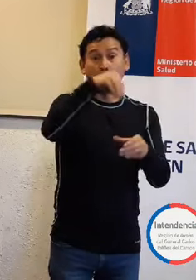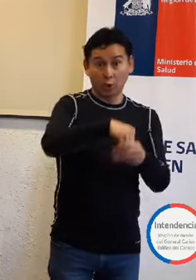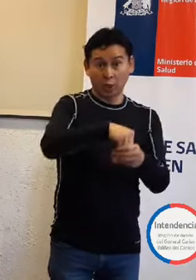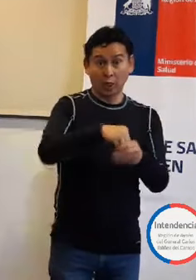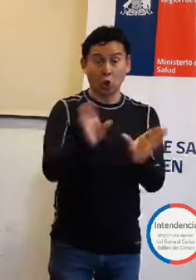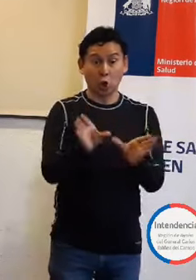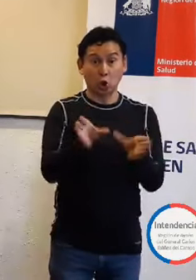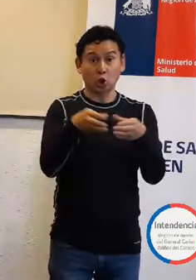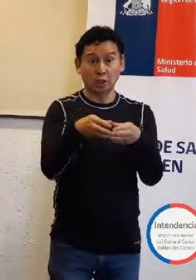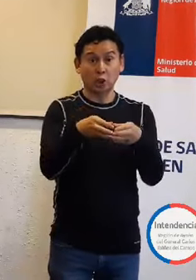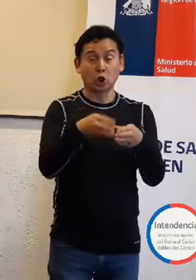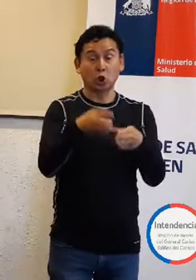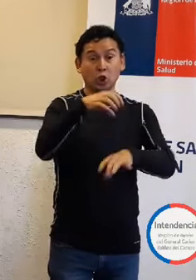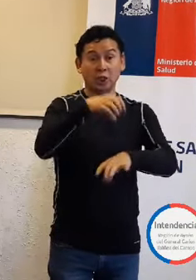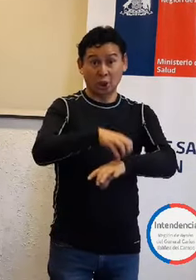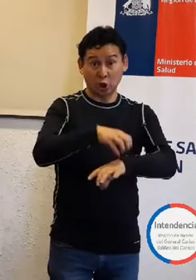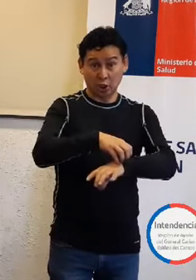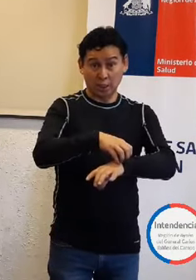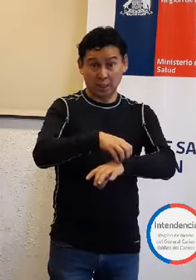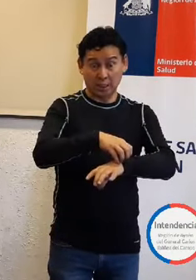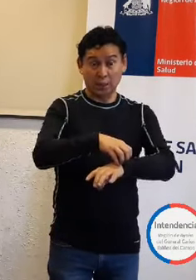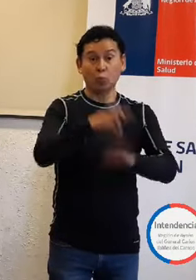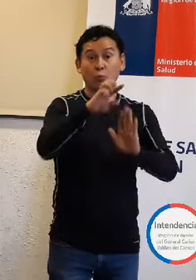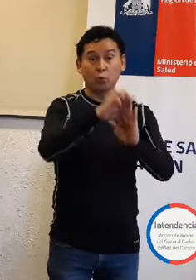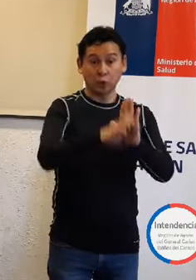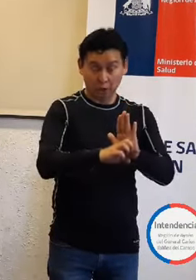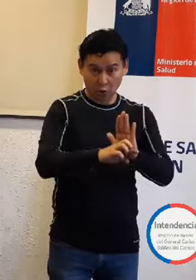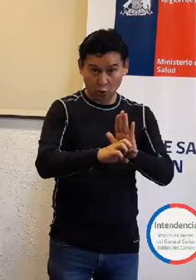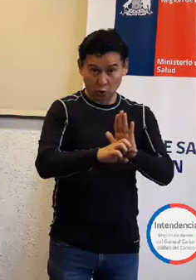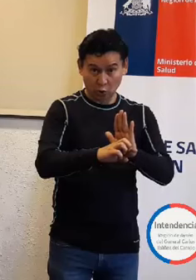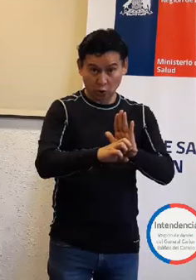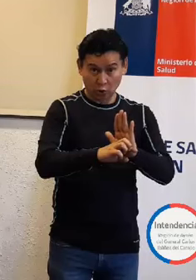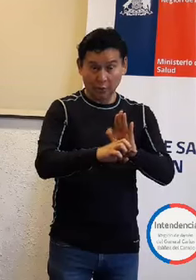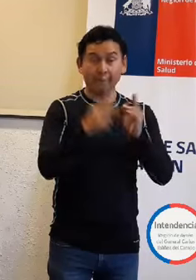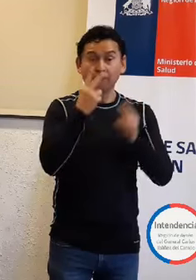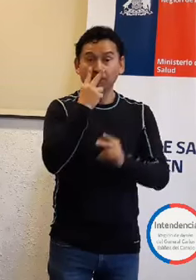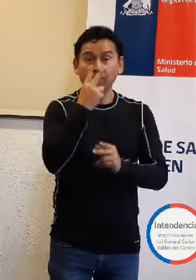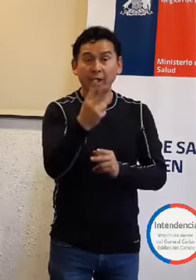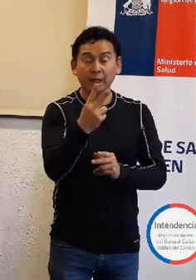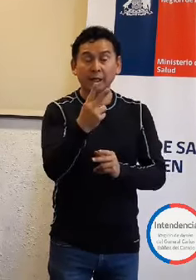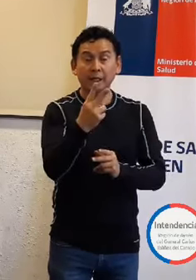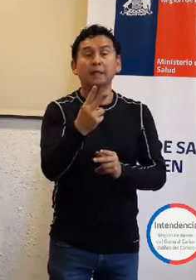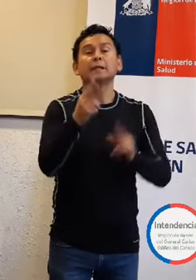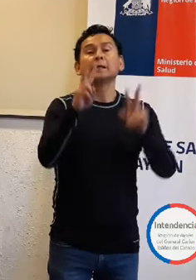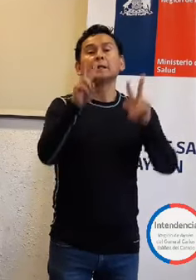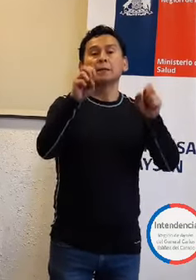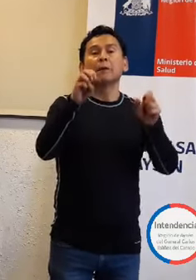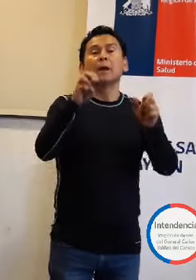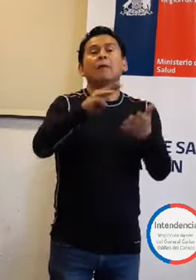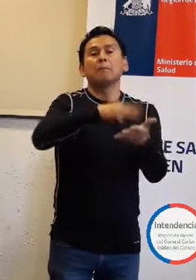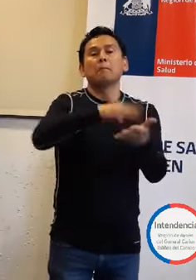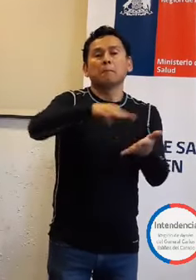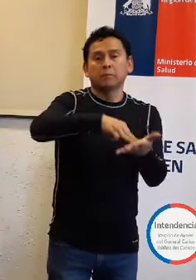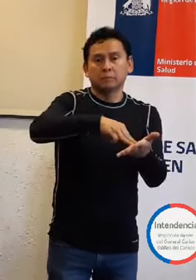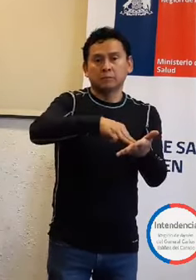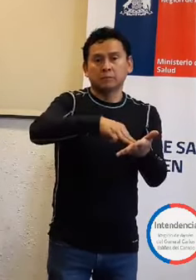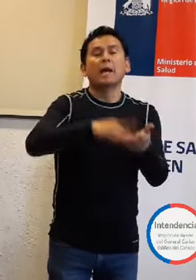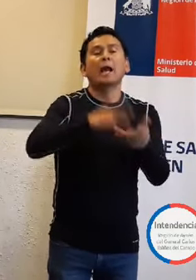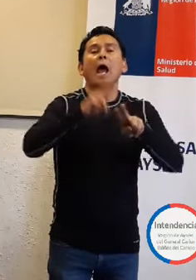consejo regional el proyecto que tiene que ver justamente con las familias de Huaytecas y que es para poder